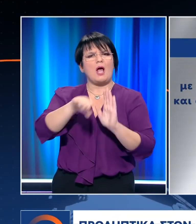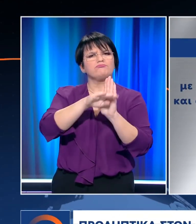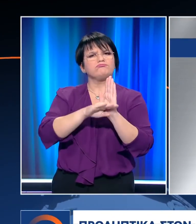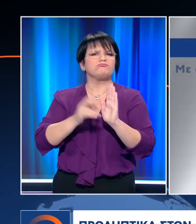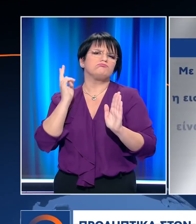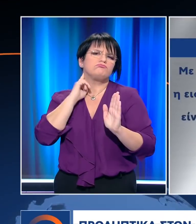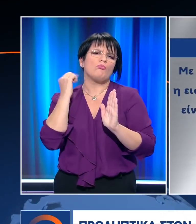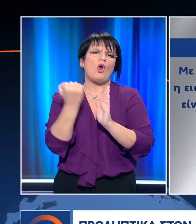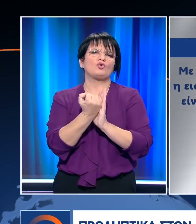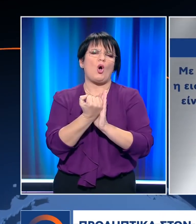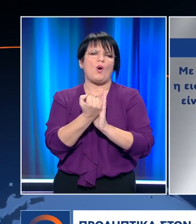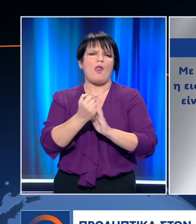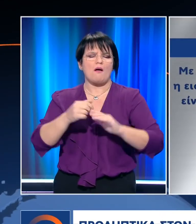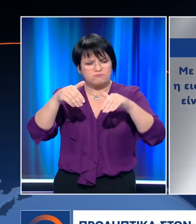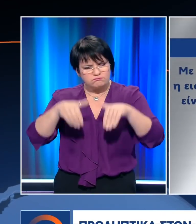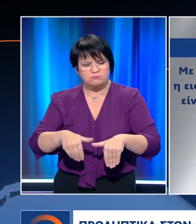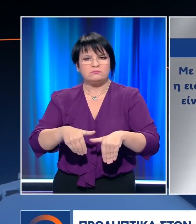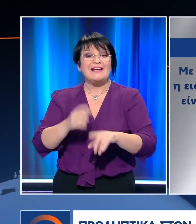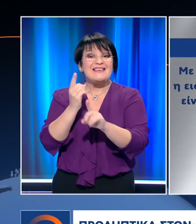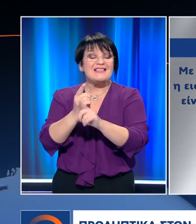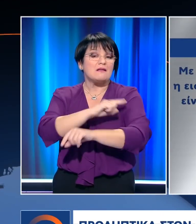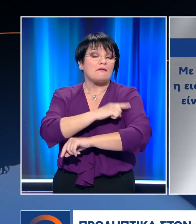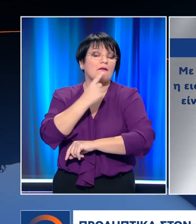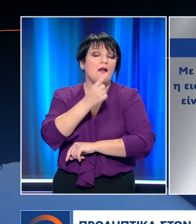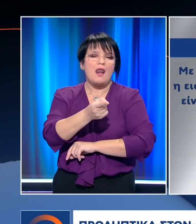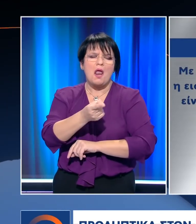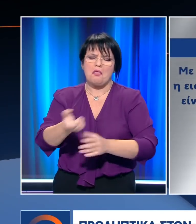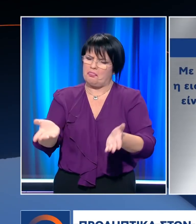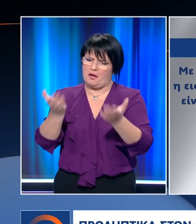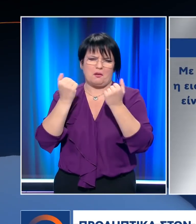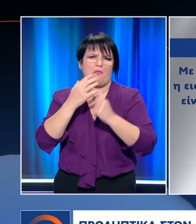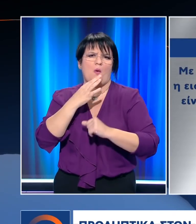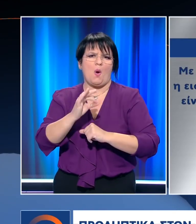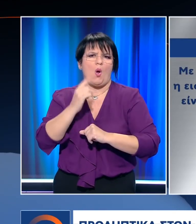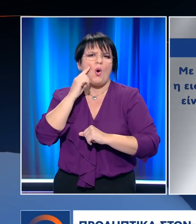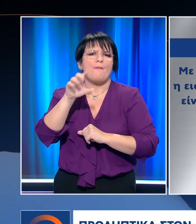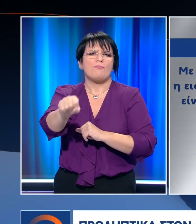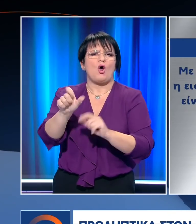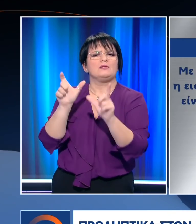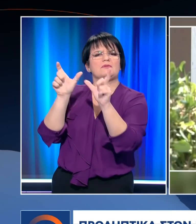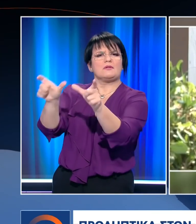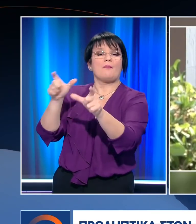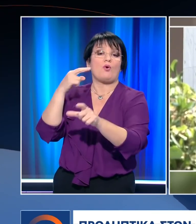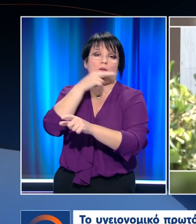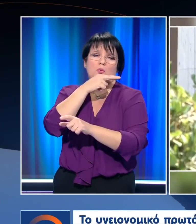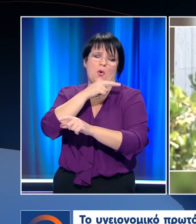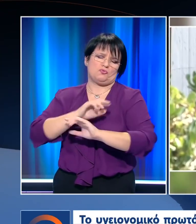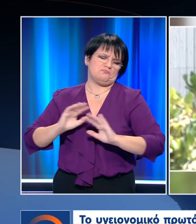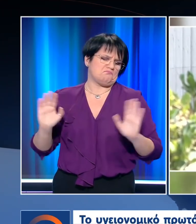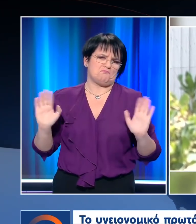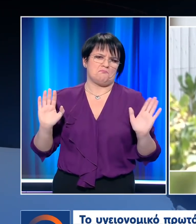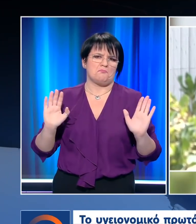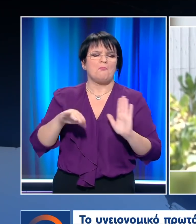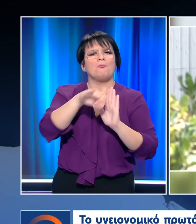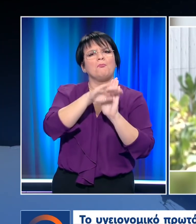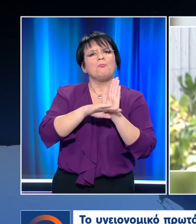πρωτόκολλα. Με αυτά τα δεδομένα, η εισήγηση των ειδικών είναι ότι δεν υπάρχει κανένας λόγος προληπτικής καραντίνας. Το υγειονομικό πρωτόκολλο που